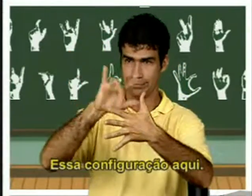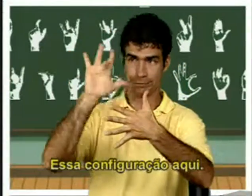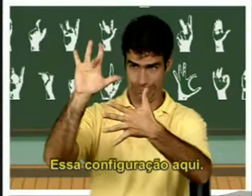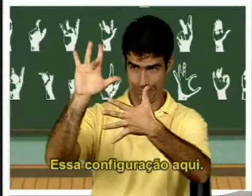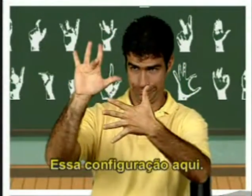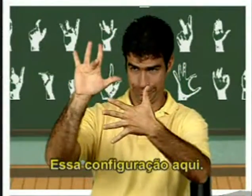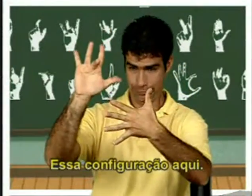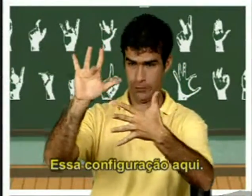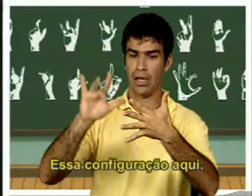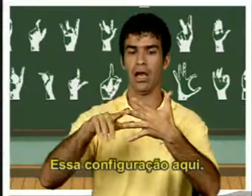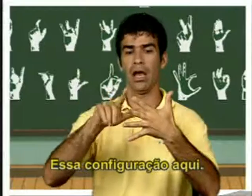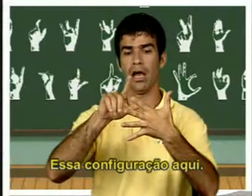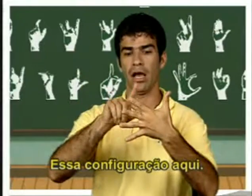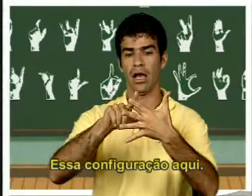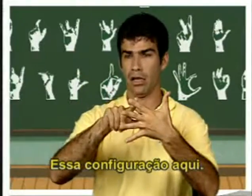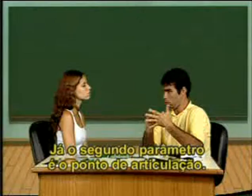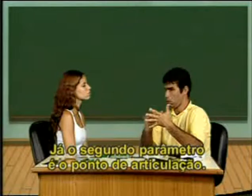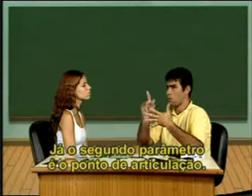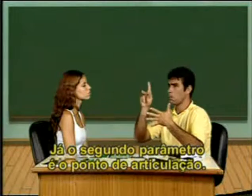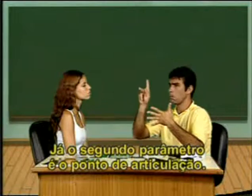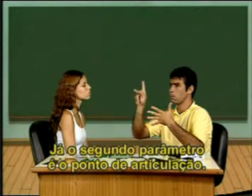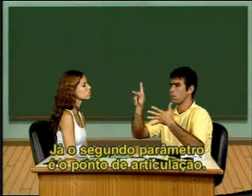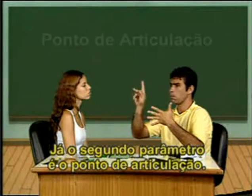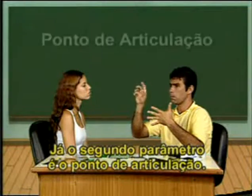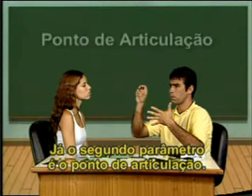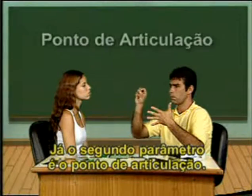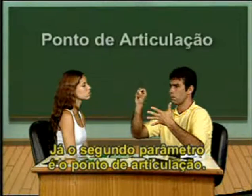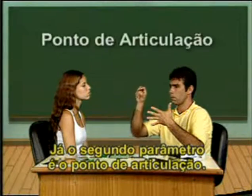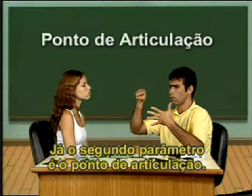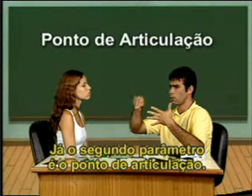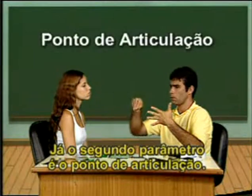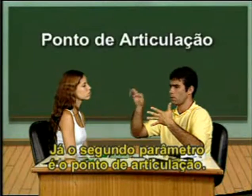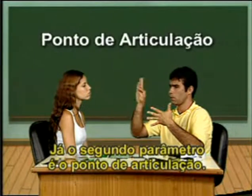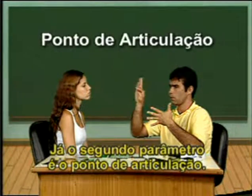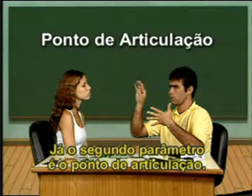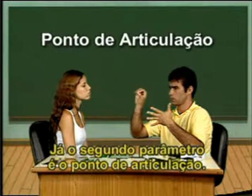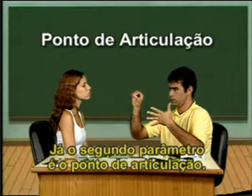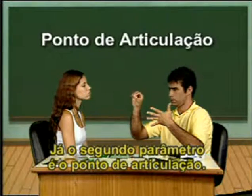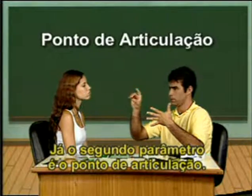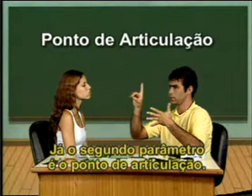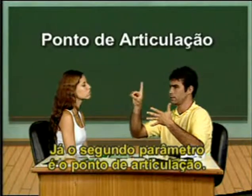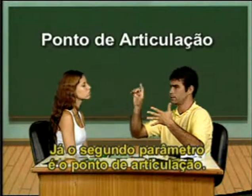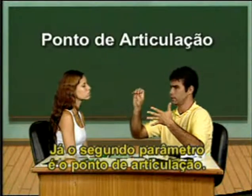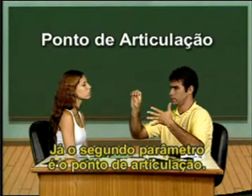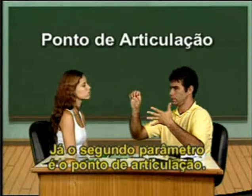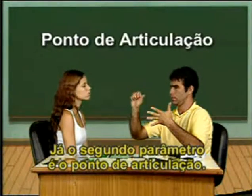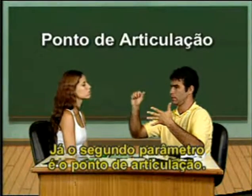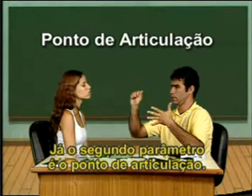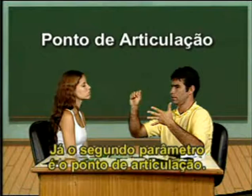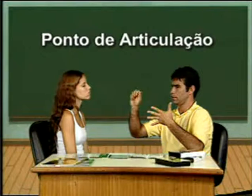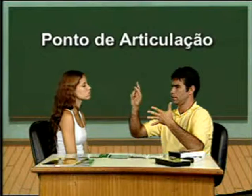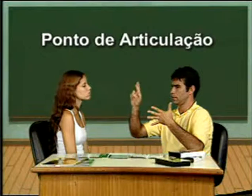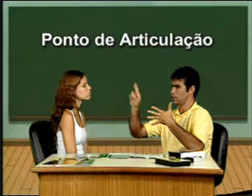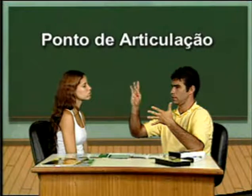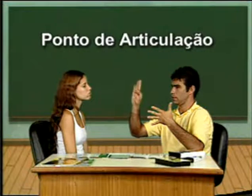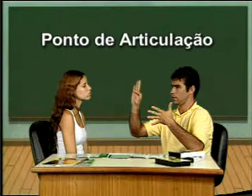Essa configuração aqui. Já o segundo parâmetro é o ponto de articulação.